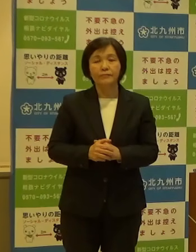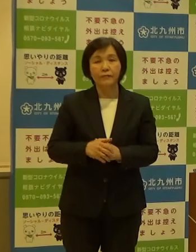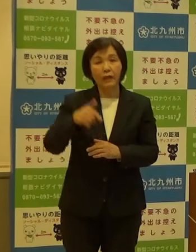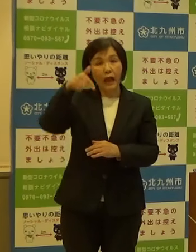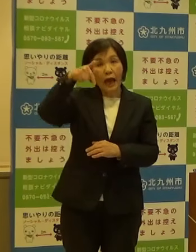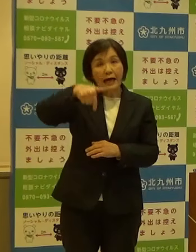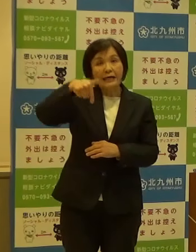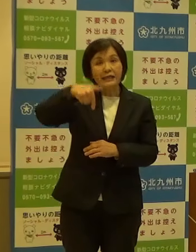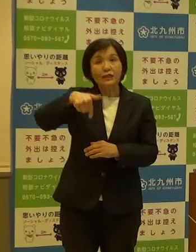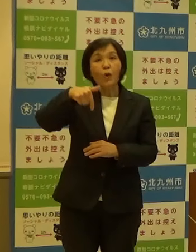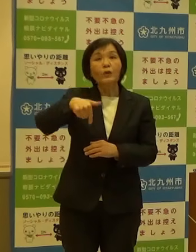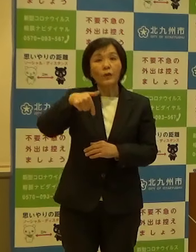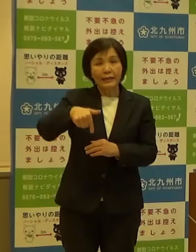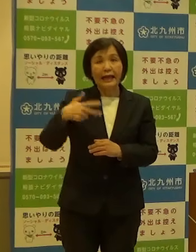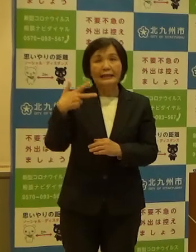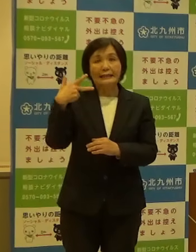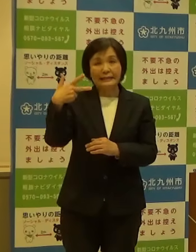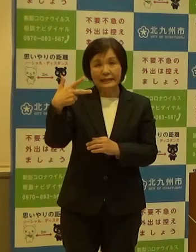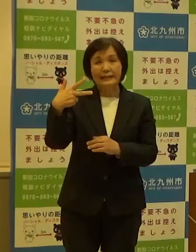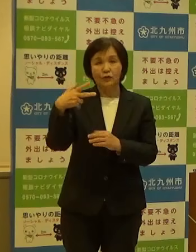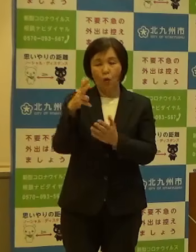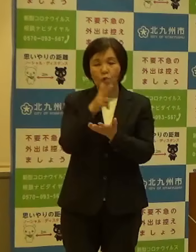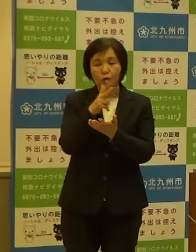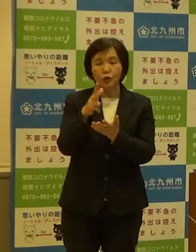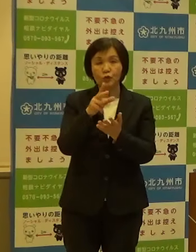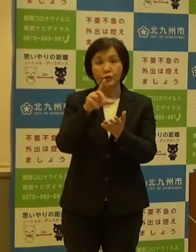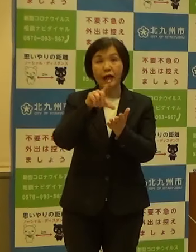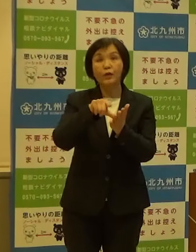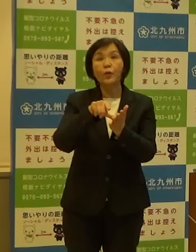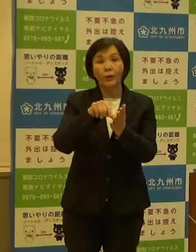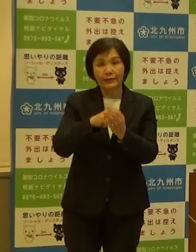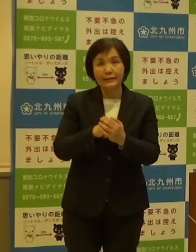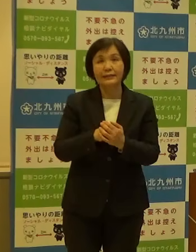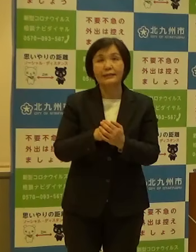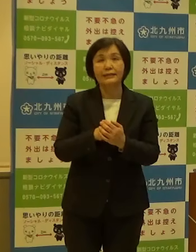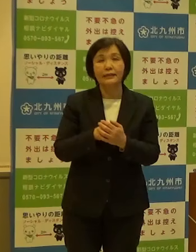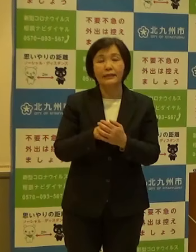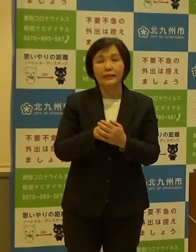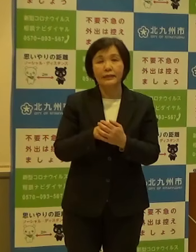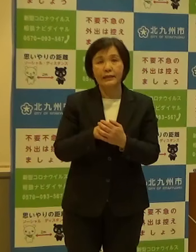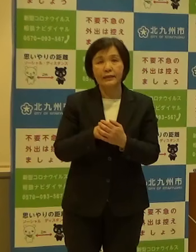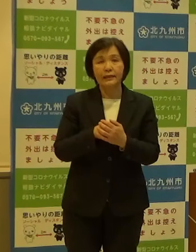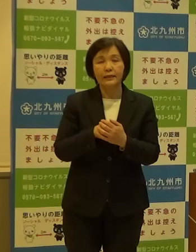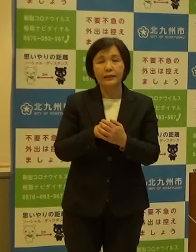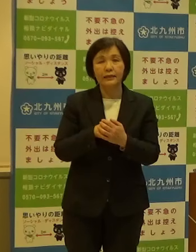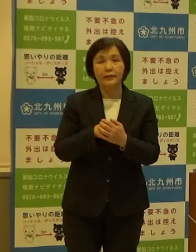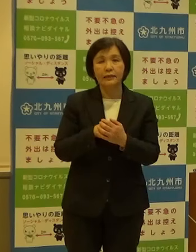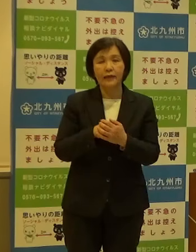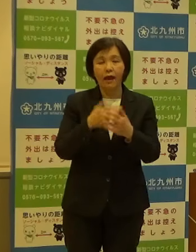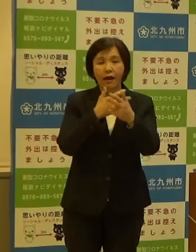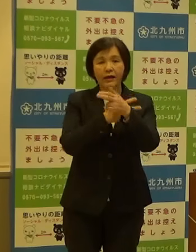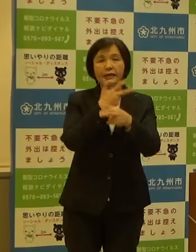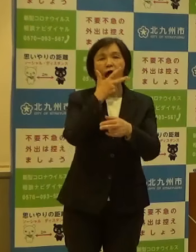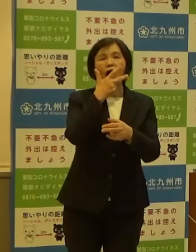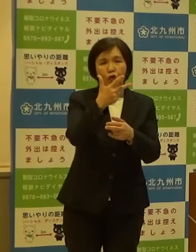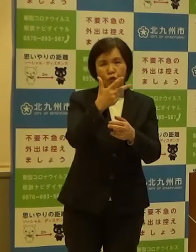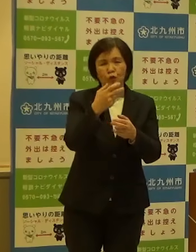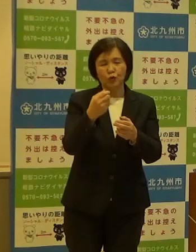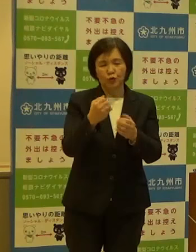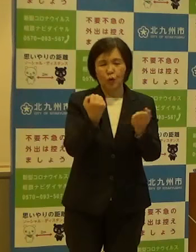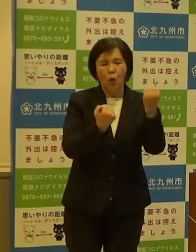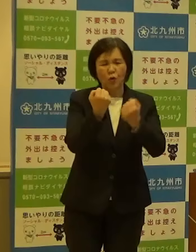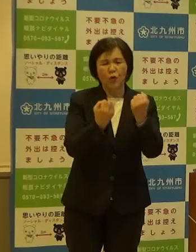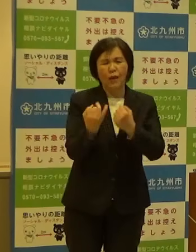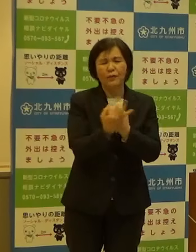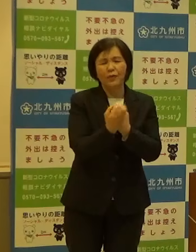関市の取材などをしていますと、まあ、下関もだいぶ落としてきたみたいですけれども、そこにその、まあ、北九州ナンバーの車がかなり